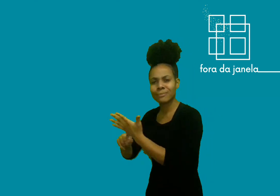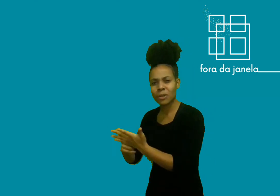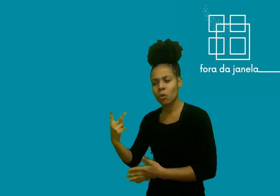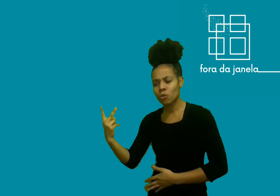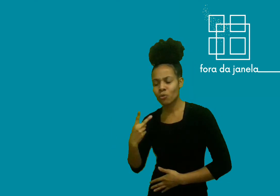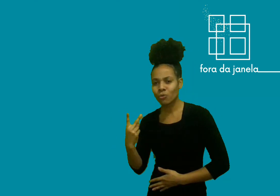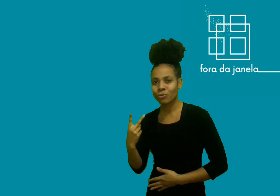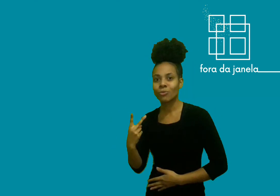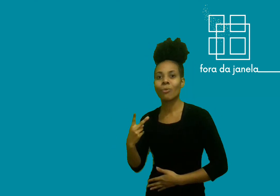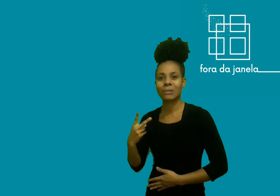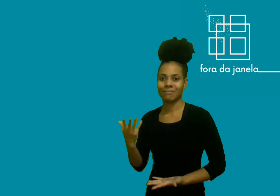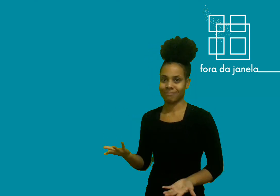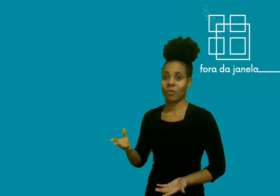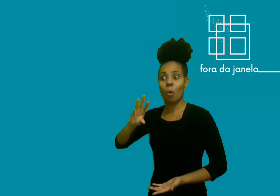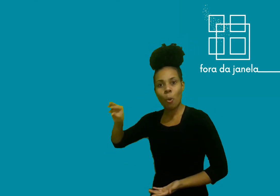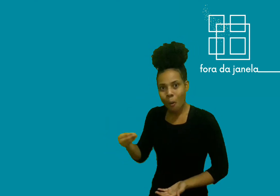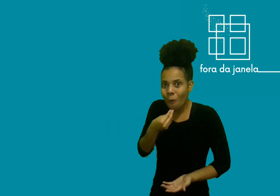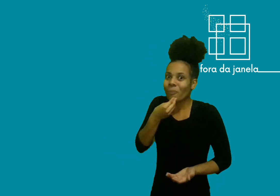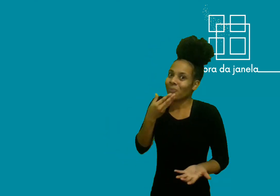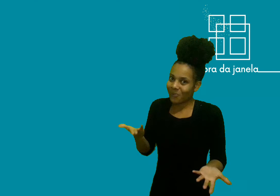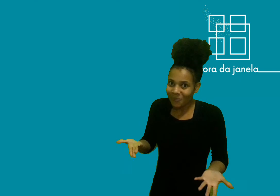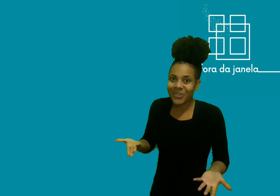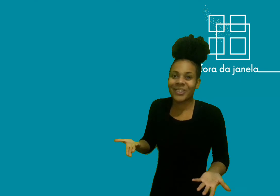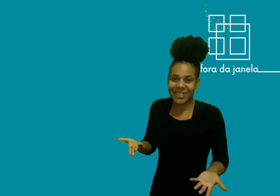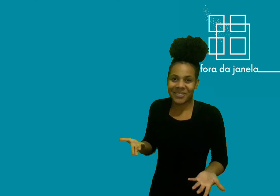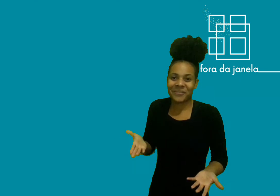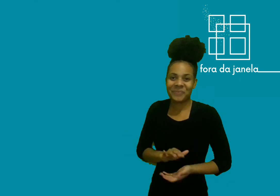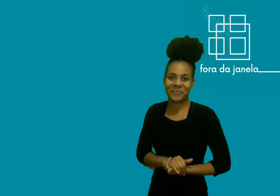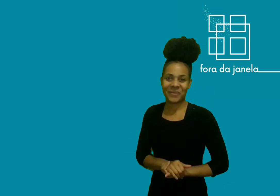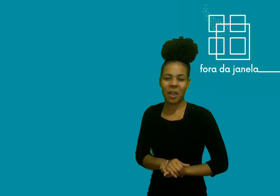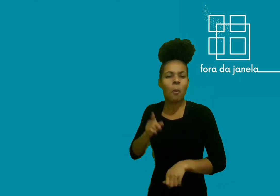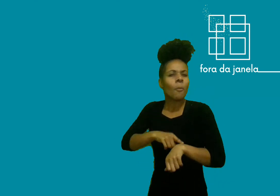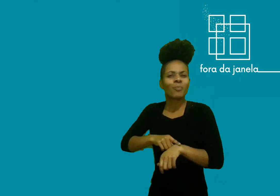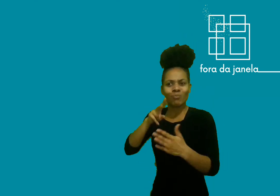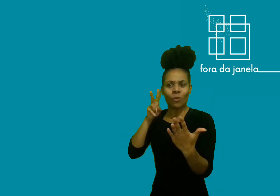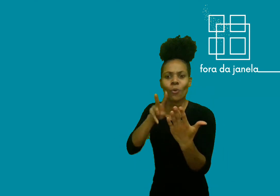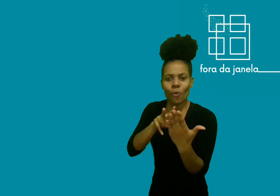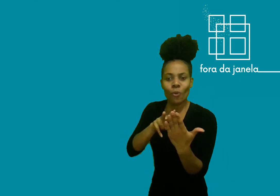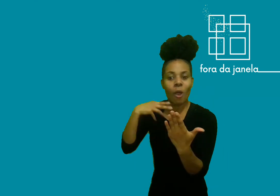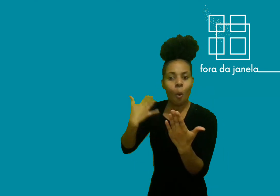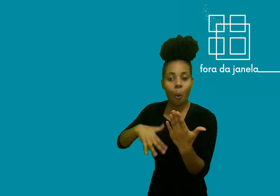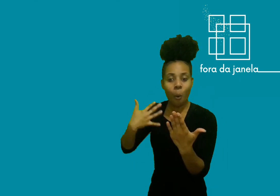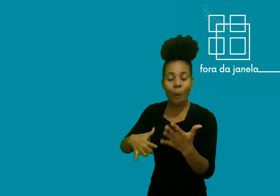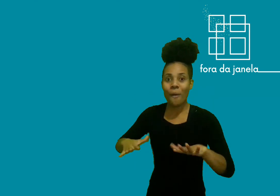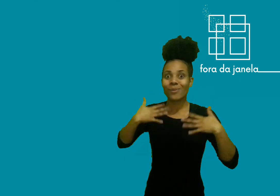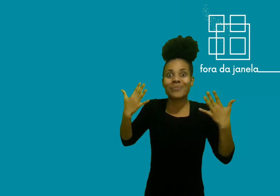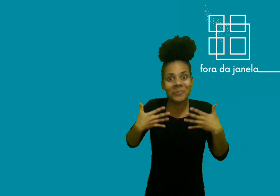gente já ficou muito empolgada, porque a gente sempre fala aqui que nós somos pessoas plurais e é legal a gente poder expandir o